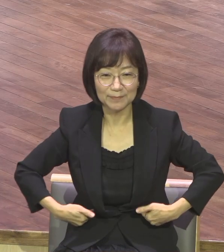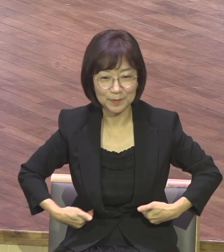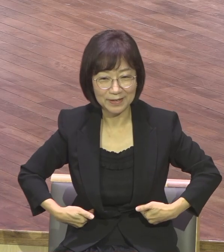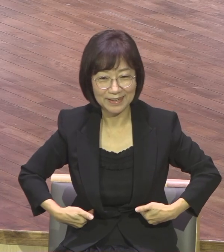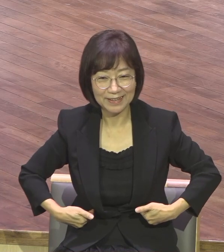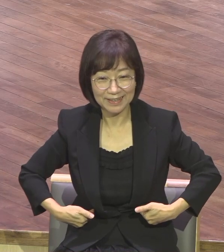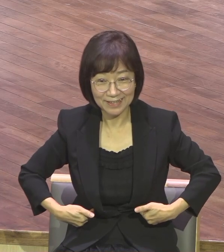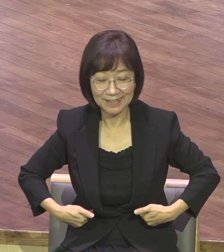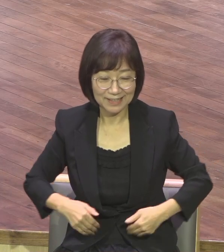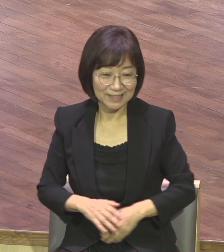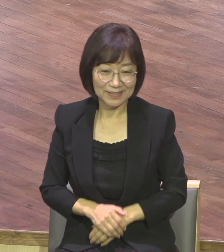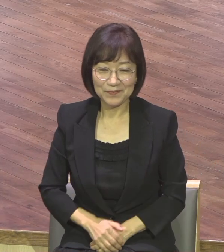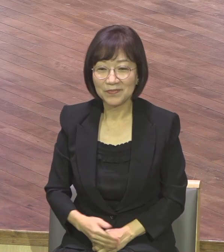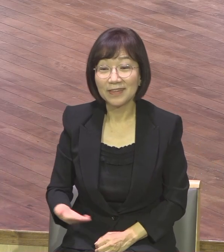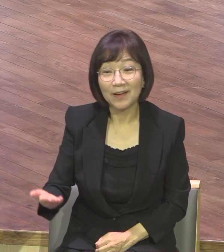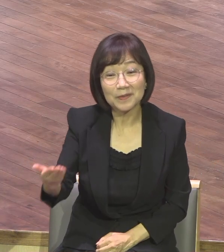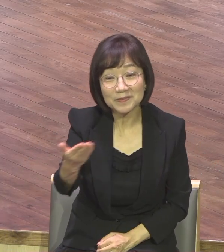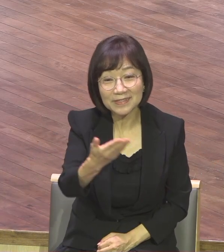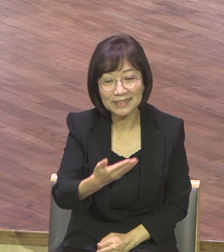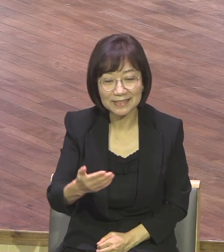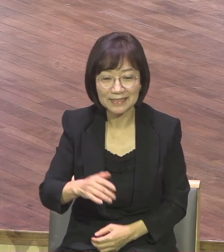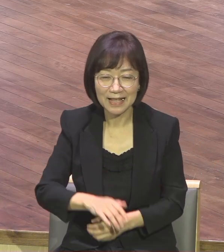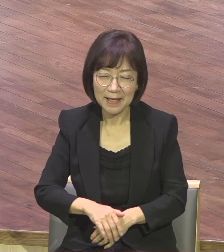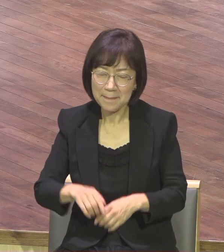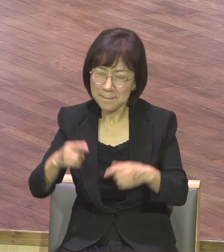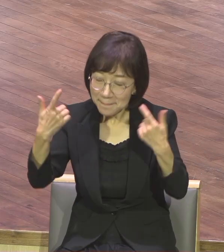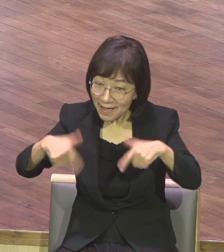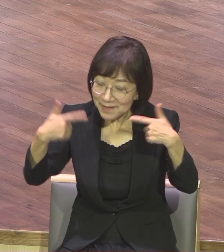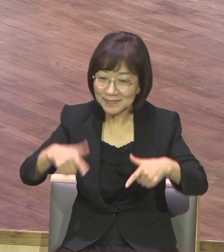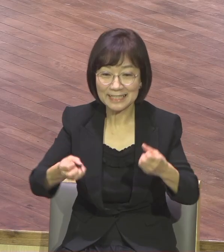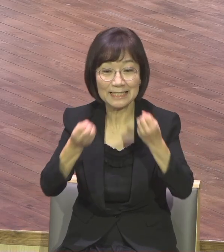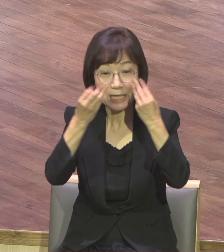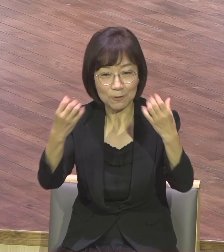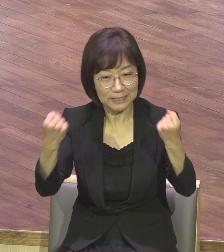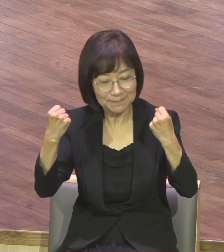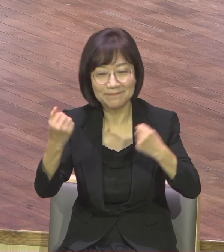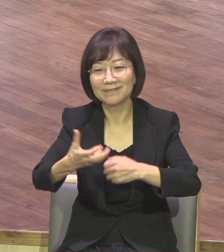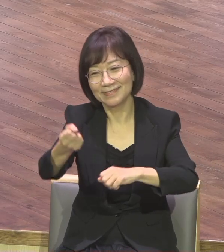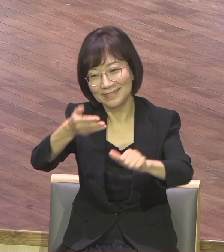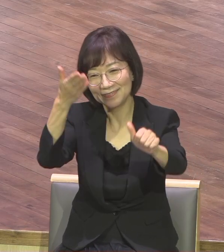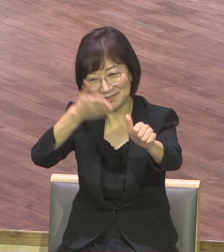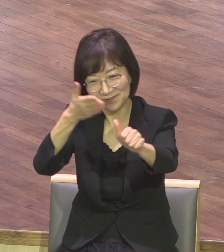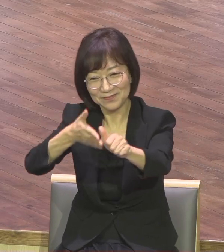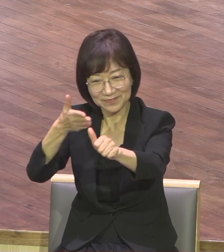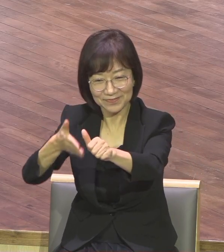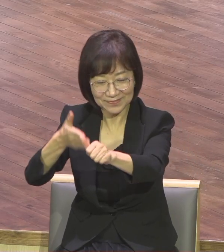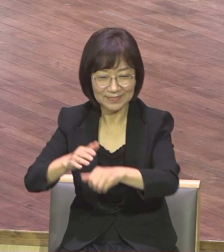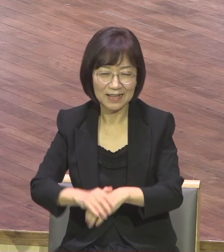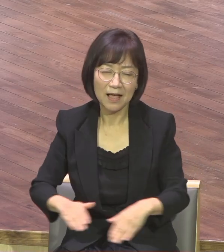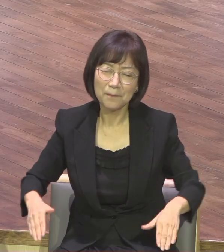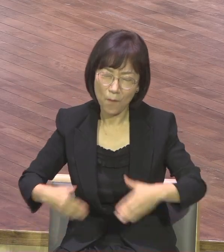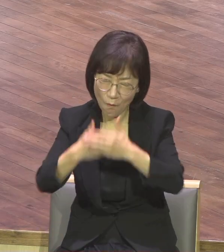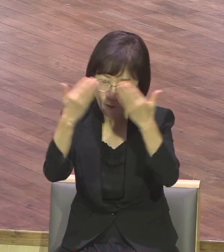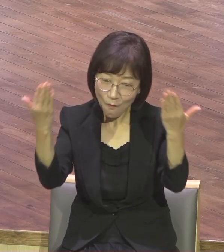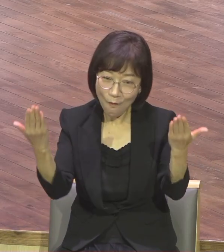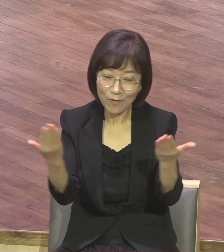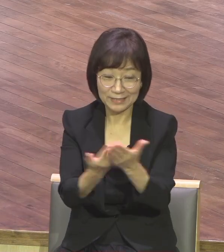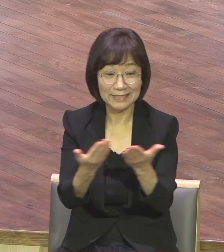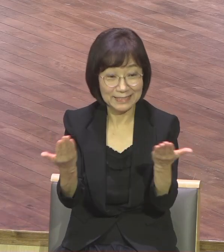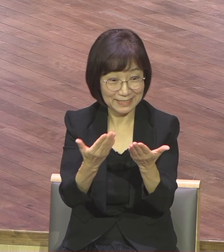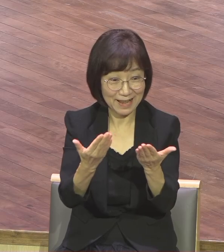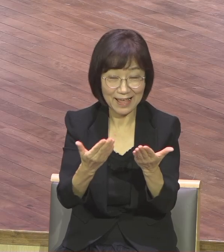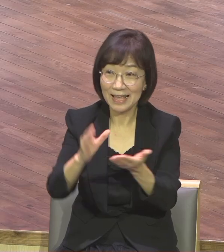성장 상태입니다. 영계 모든 성도들 날로 새로워지시기 바랍니다. 범사에 그리스도에까지